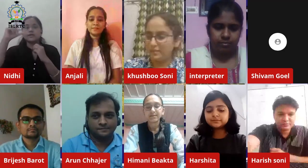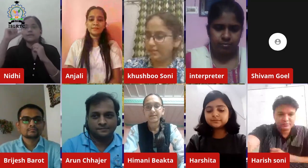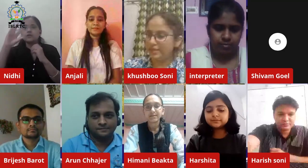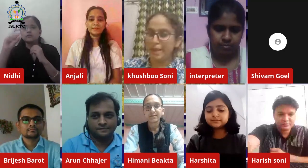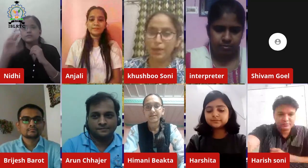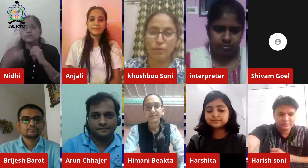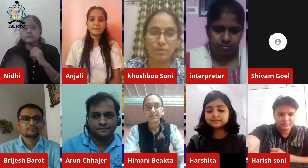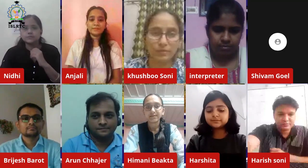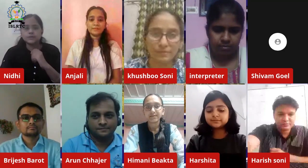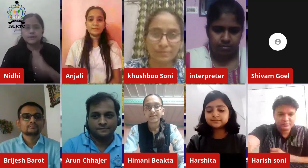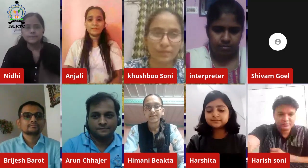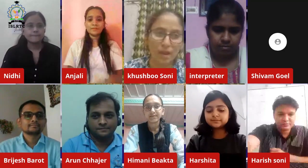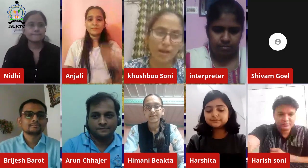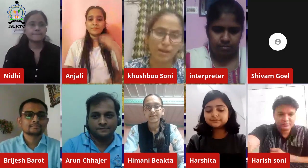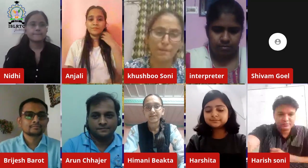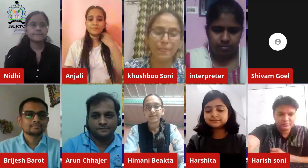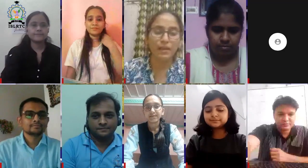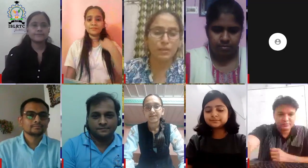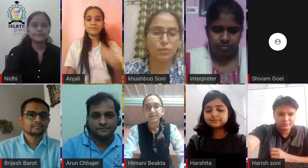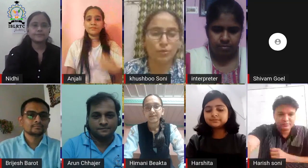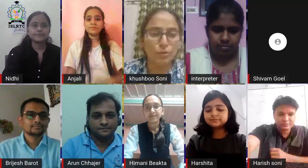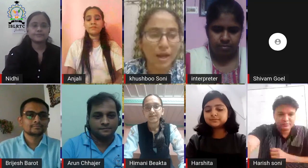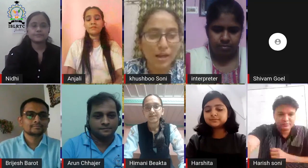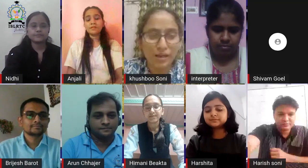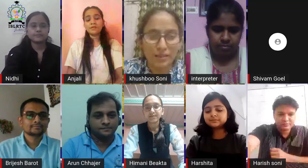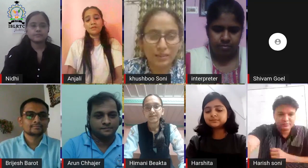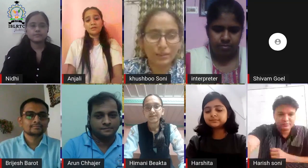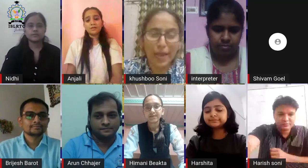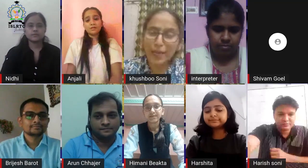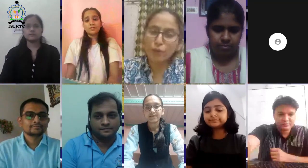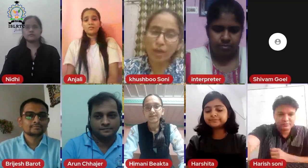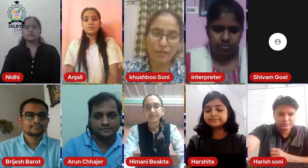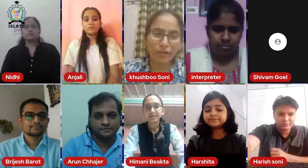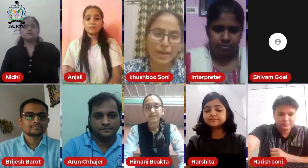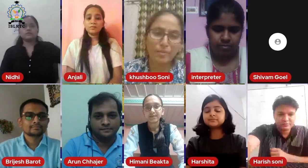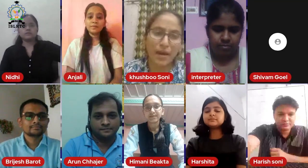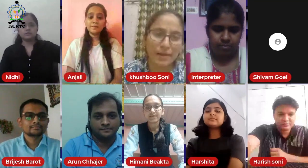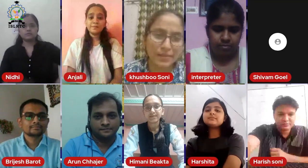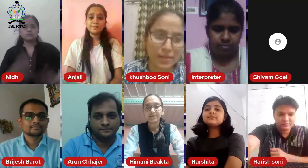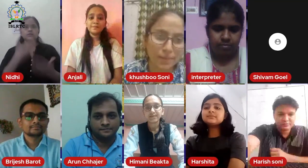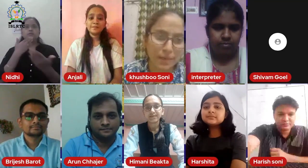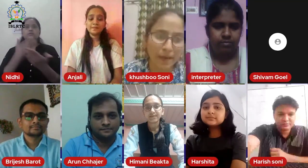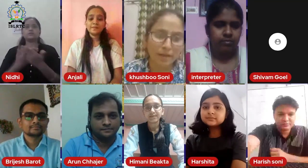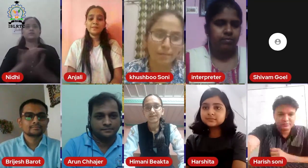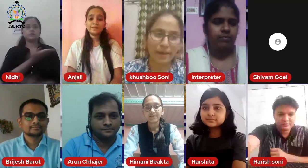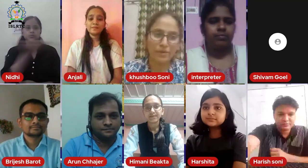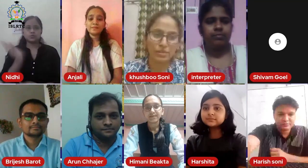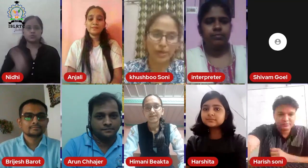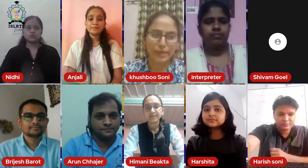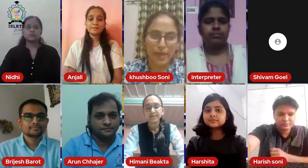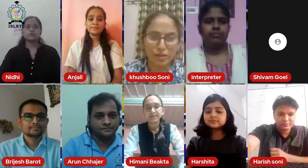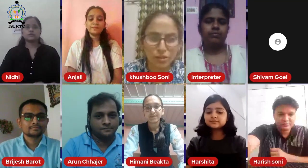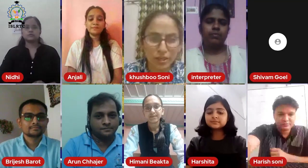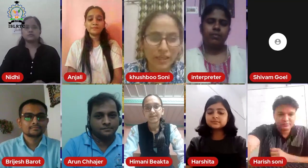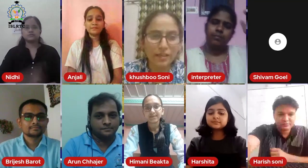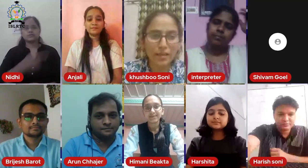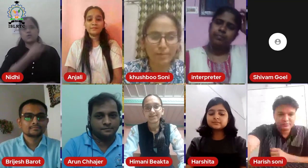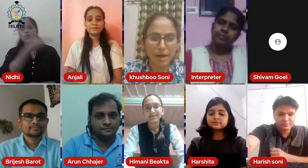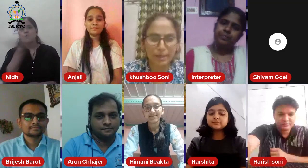कैमरा ऑफ है शिवम का। हाँ तो थैंक यू एवरीवन, हमारे सभी प्यारे प्यारे स्टूडेंट अंजलि,